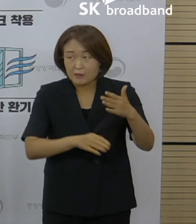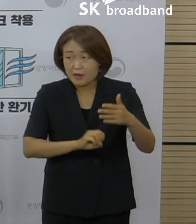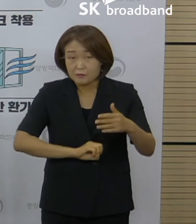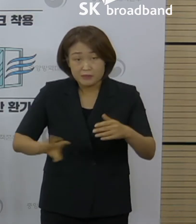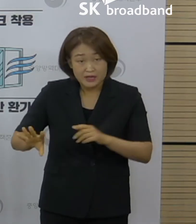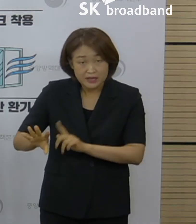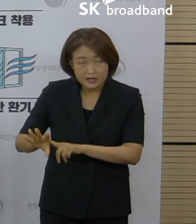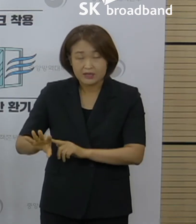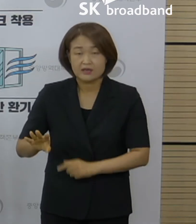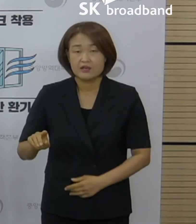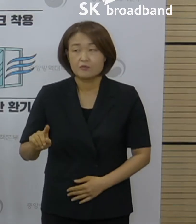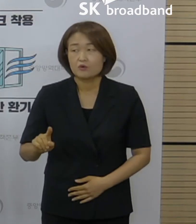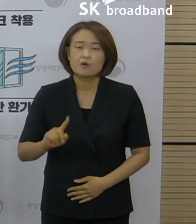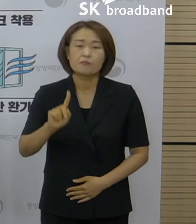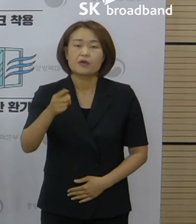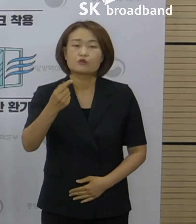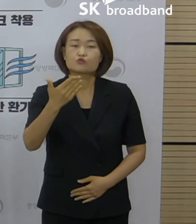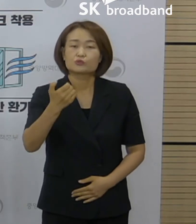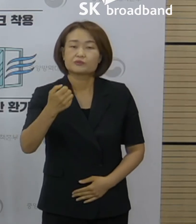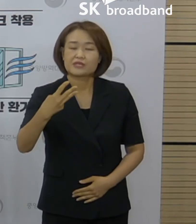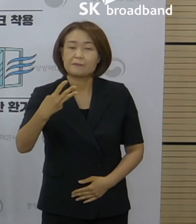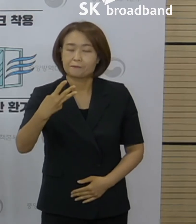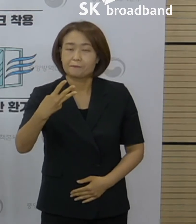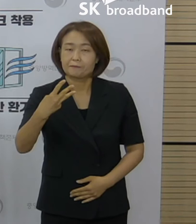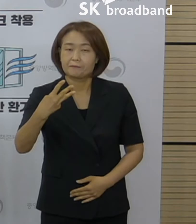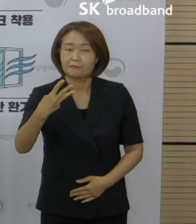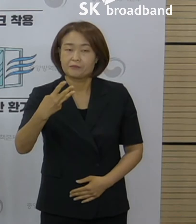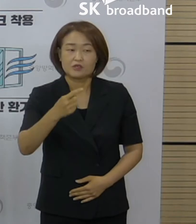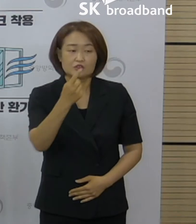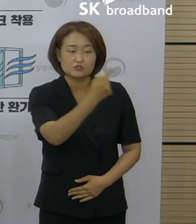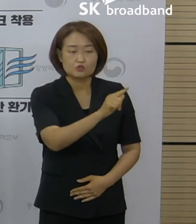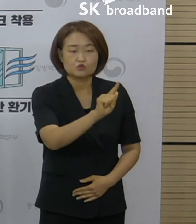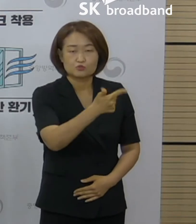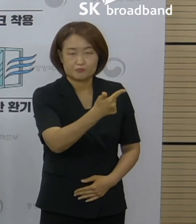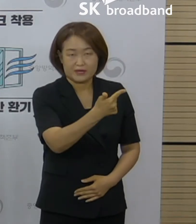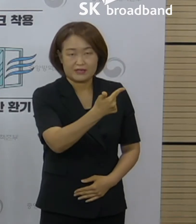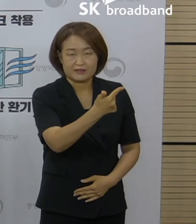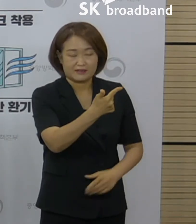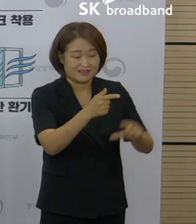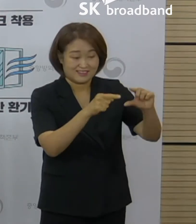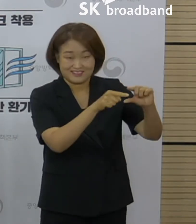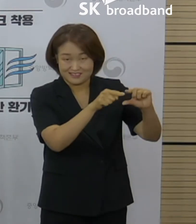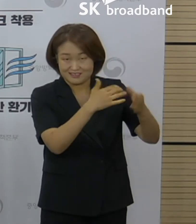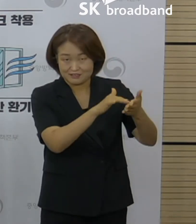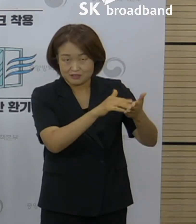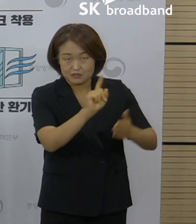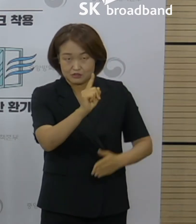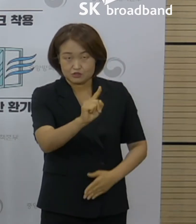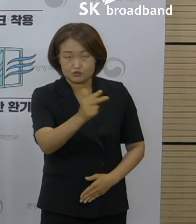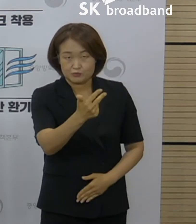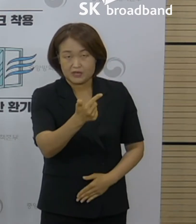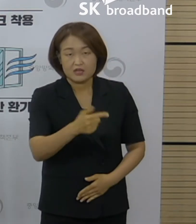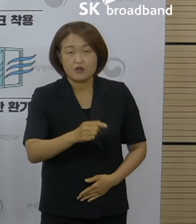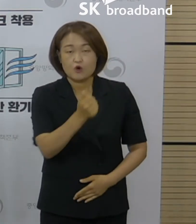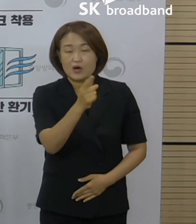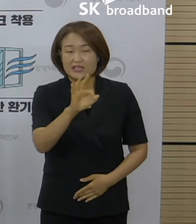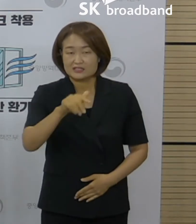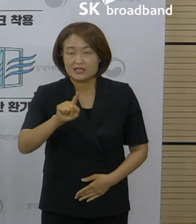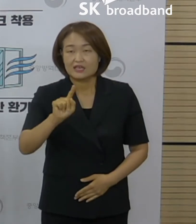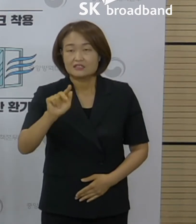기준으로 193건에 1,600바이알 정도 됩니다. 종류로는 화이자